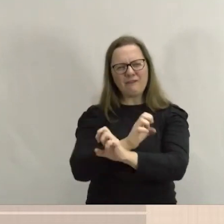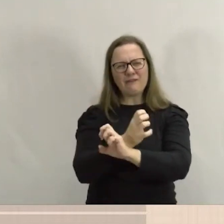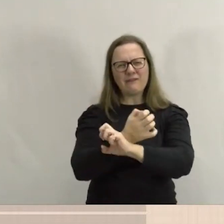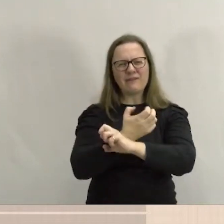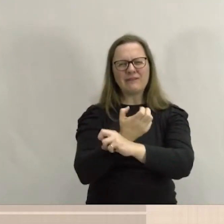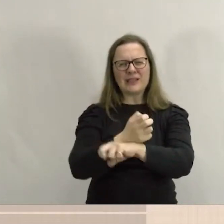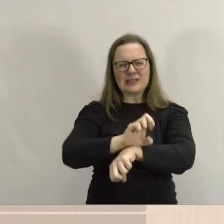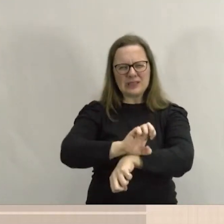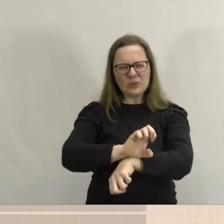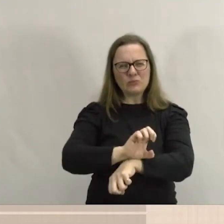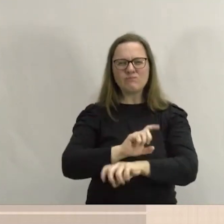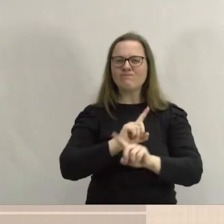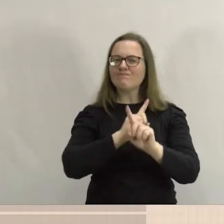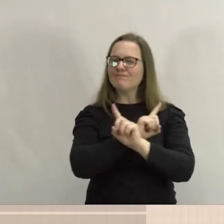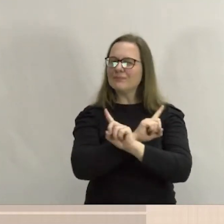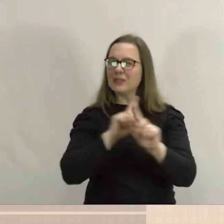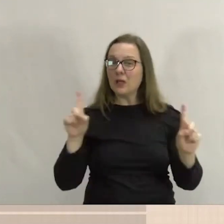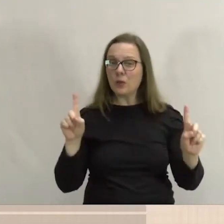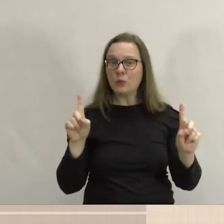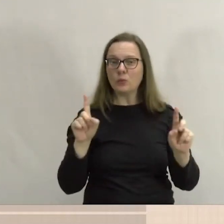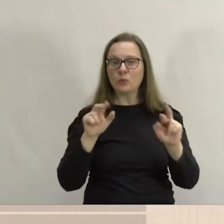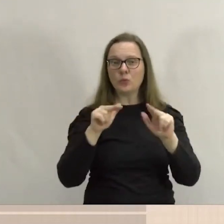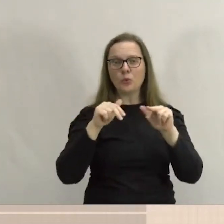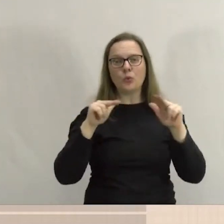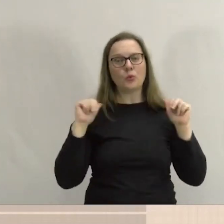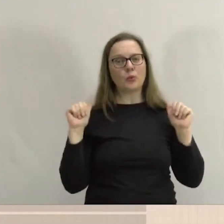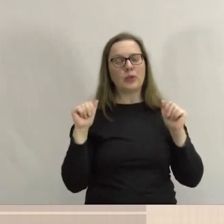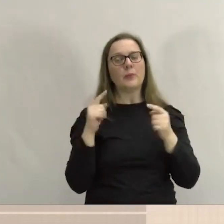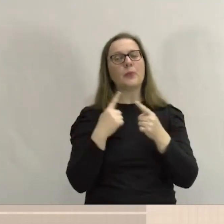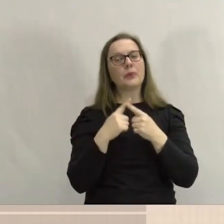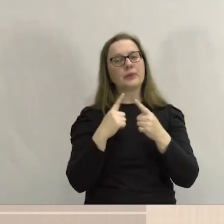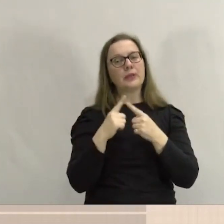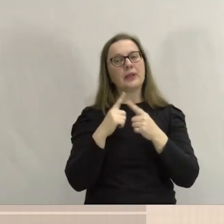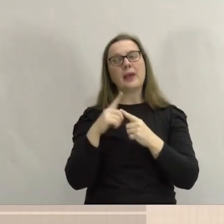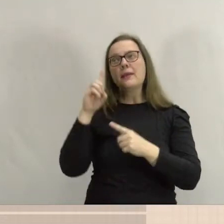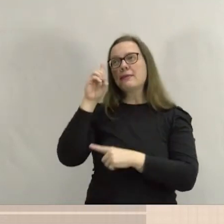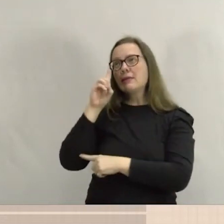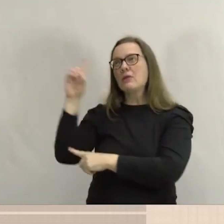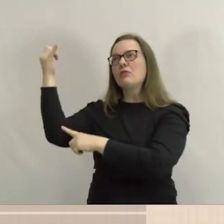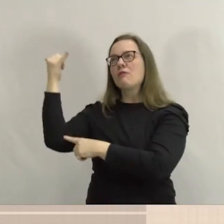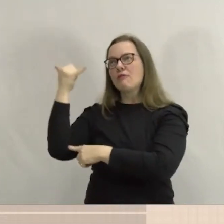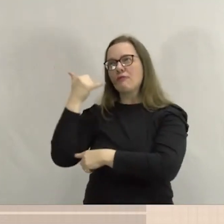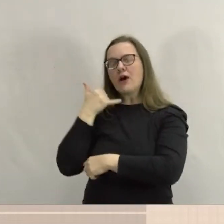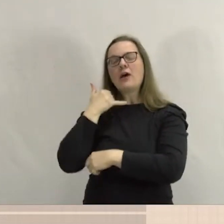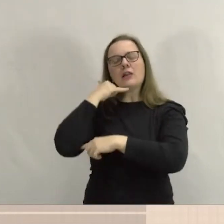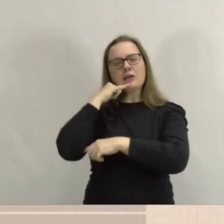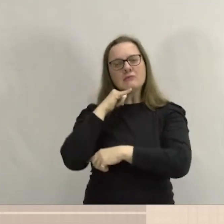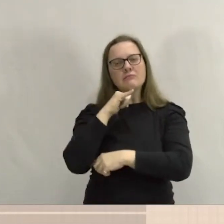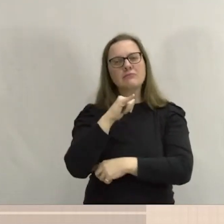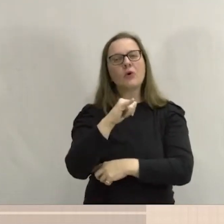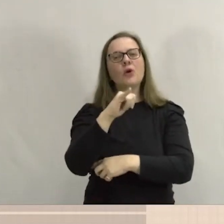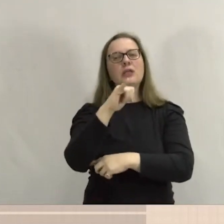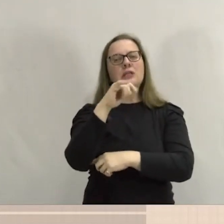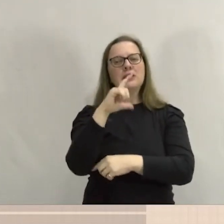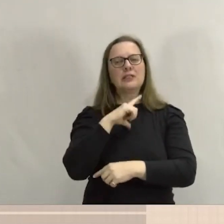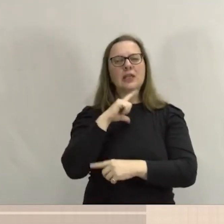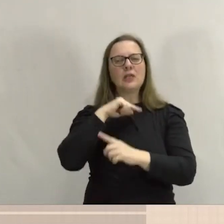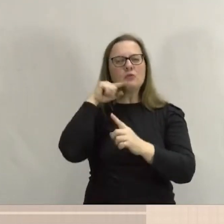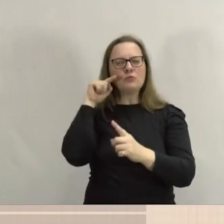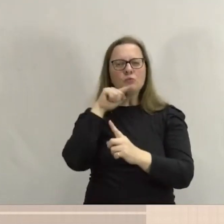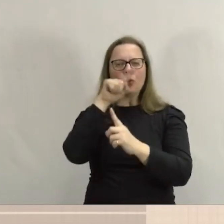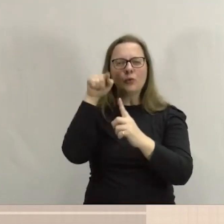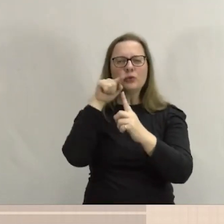Deus quer produzir a sua vontade. A palavra que sair da minha boca não voltará para mim vazia,